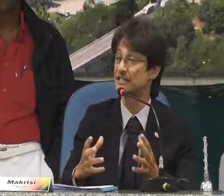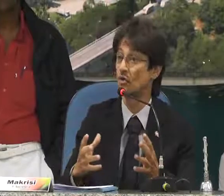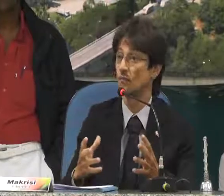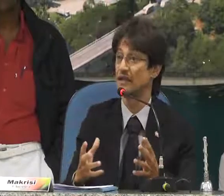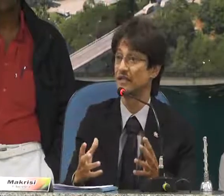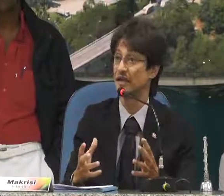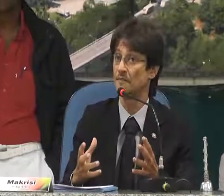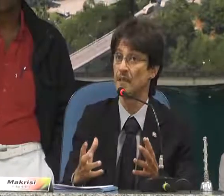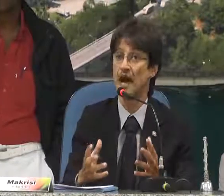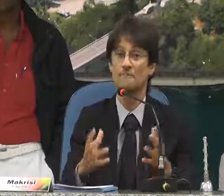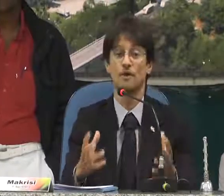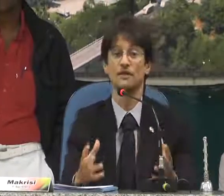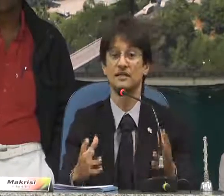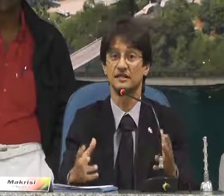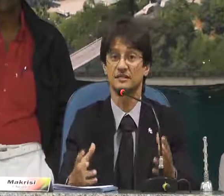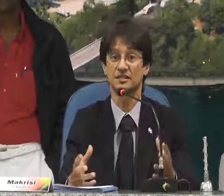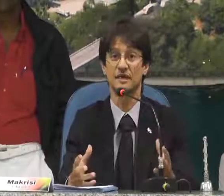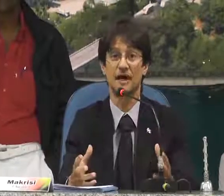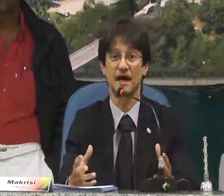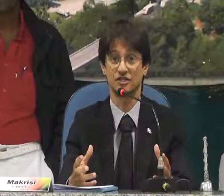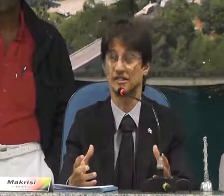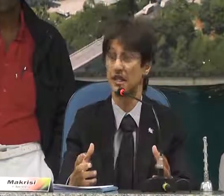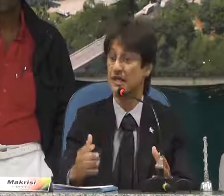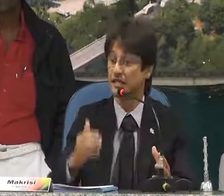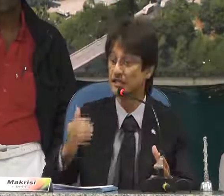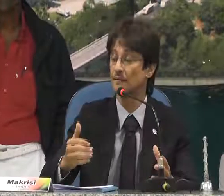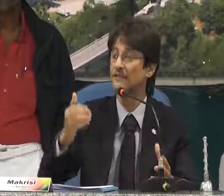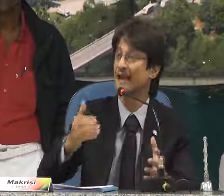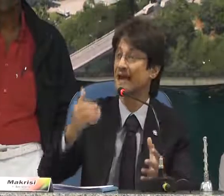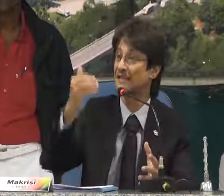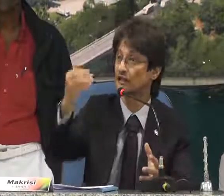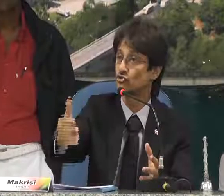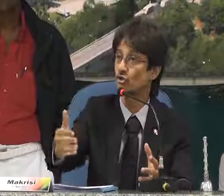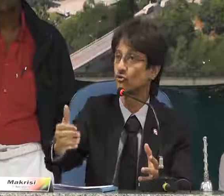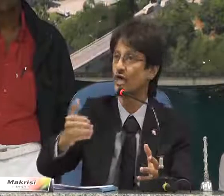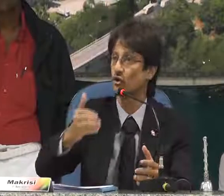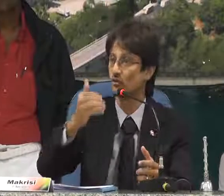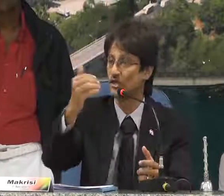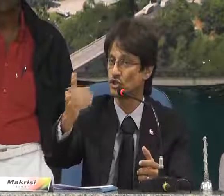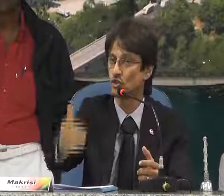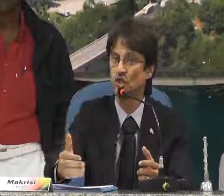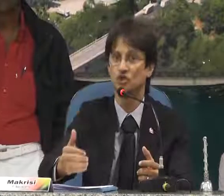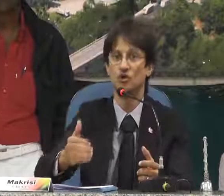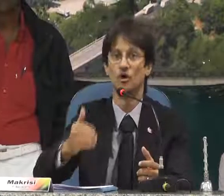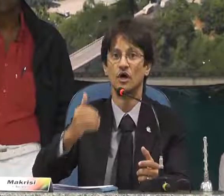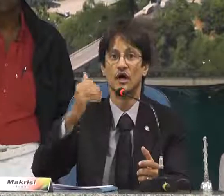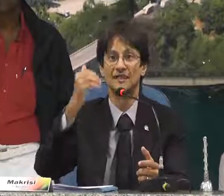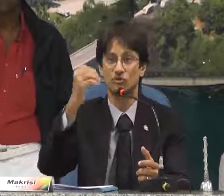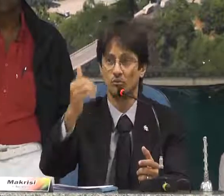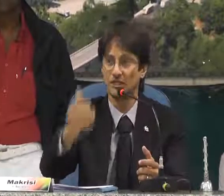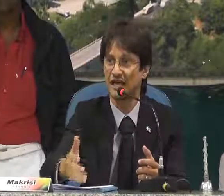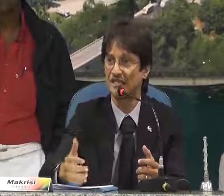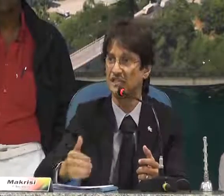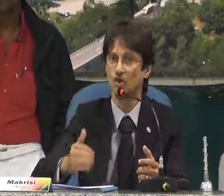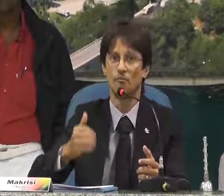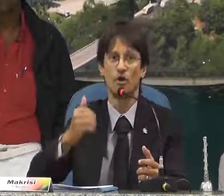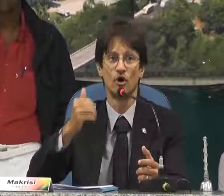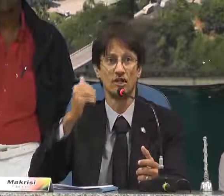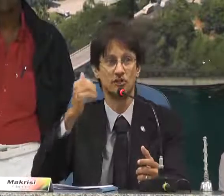precisa compreender a importância desses debates, que também trata não só do negro, mas do índio, das